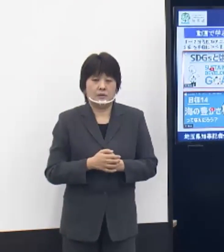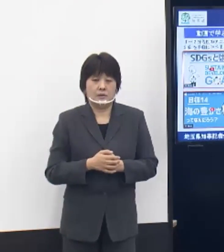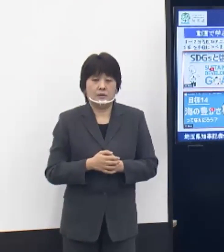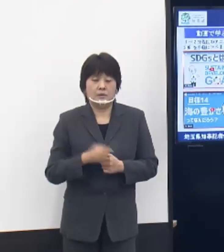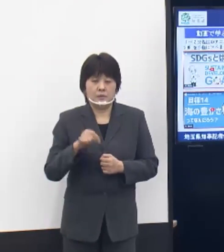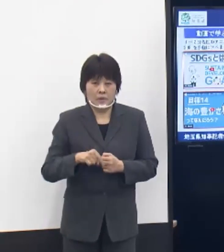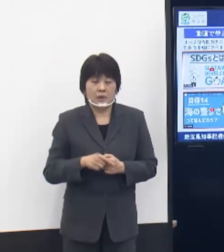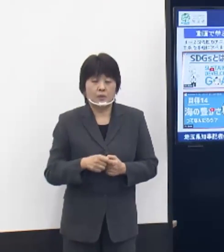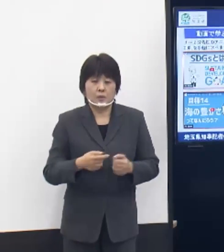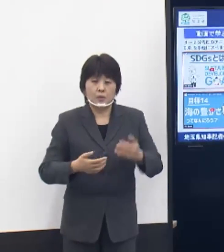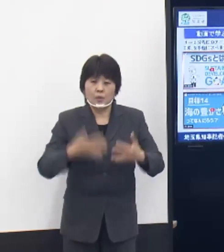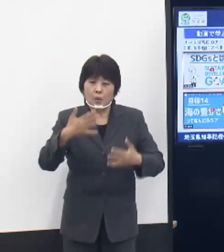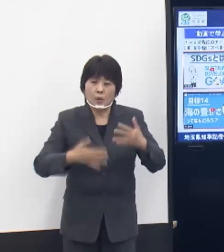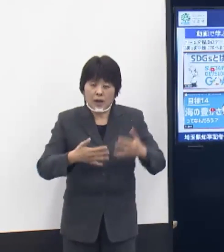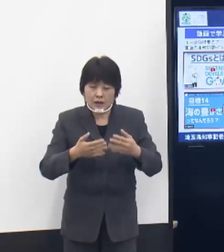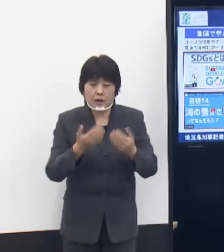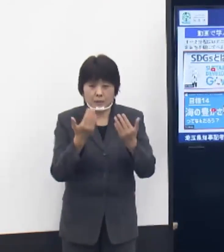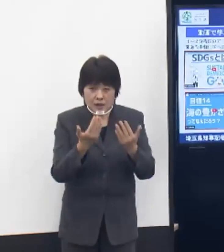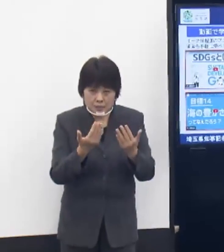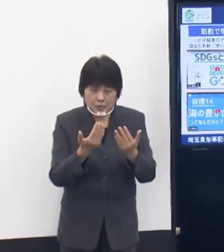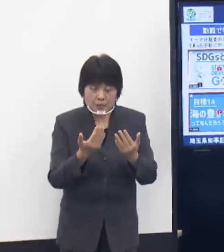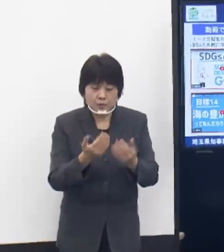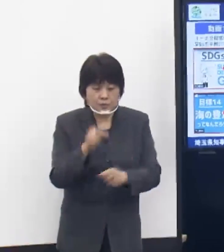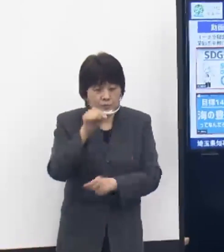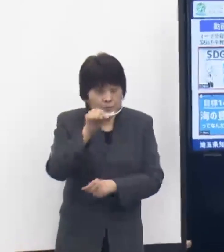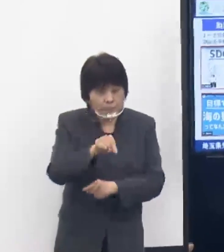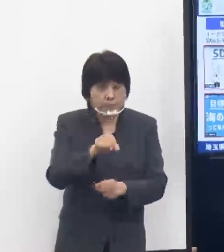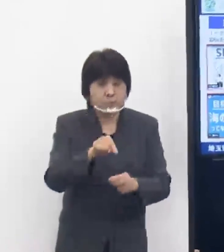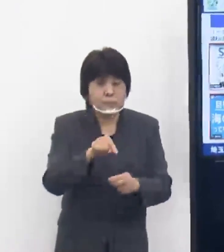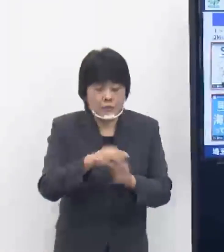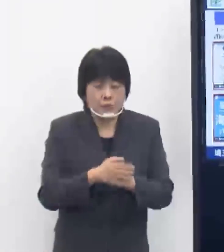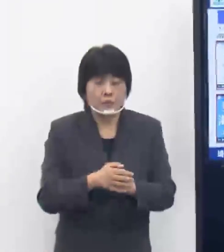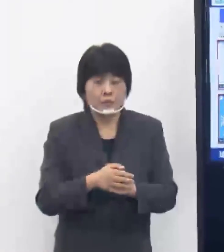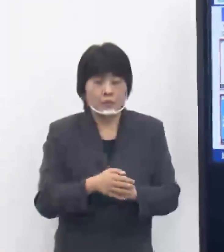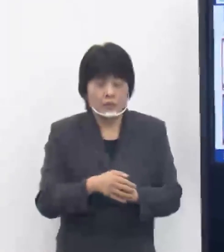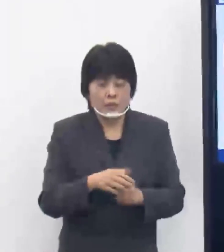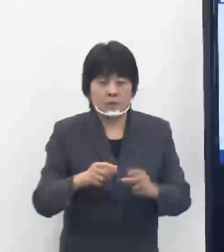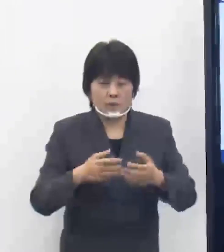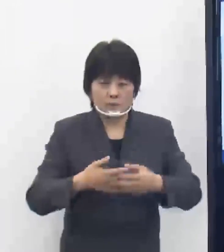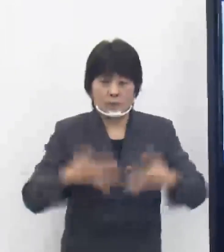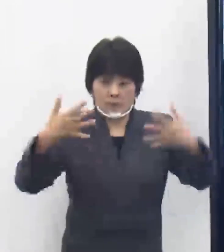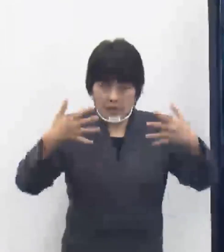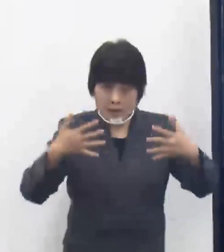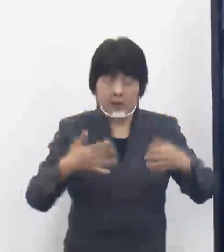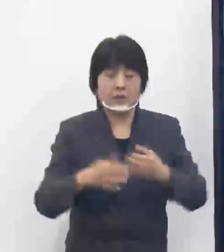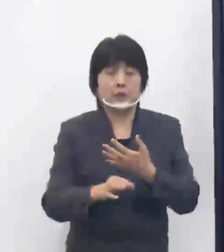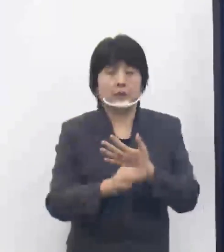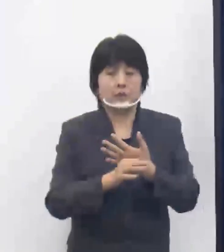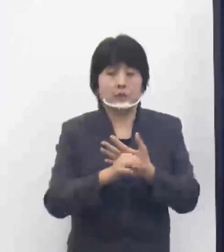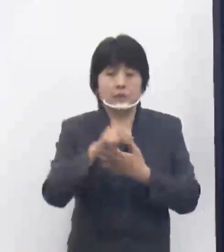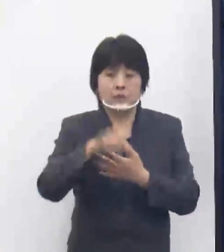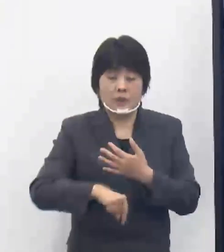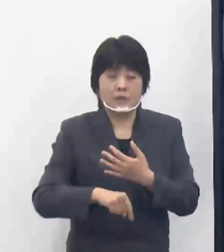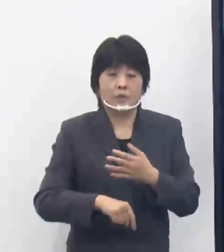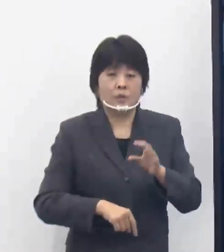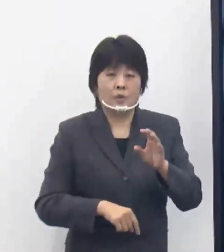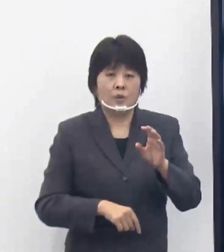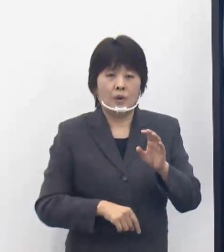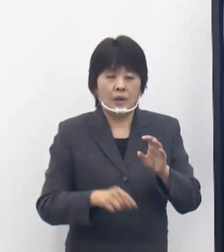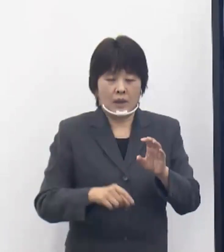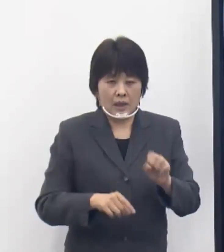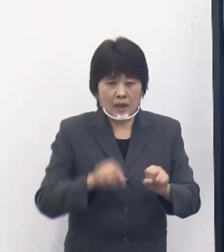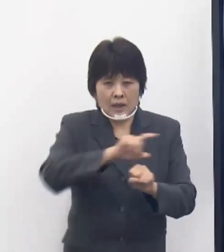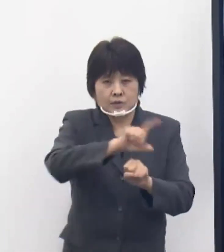の動画で学ぶの部分をタップしますと、下の画面が出てきて、例えばその中の SDGs